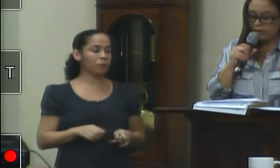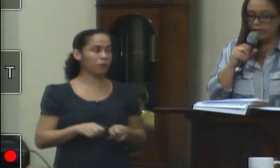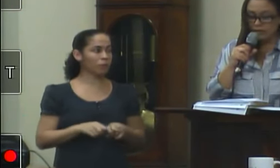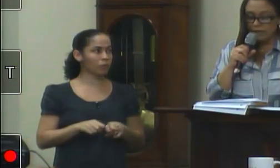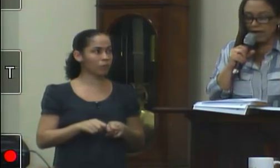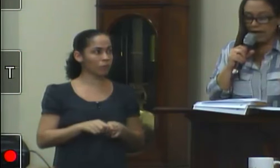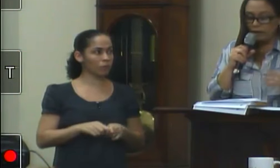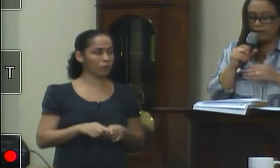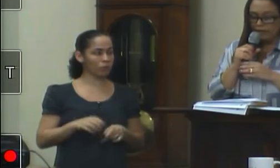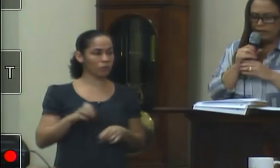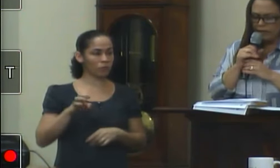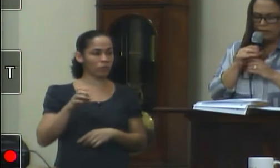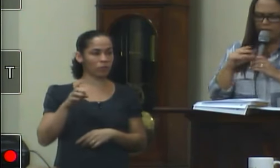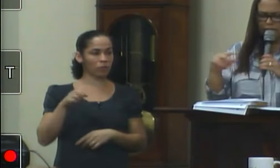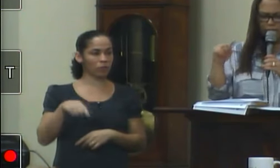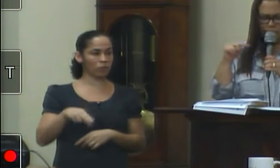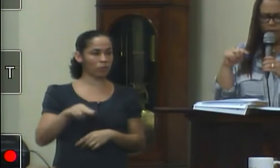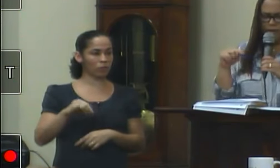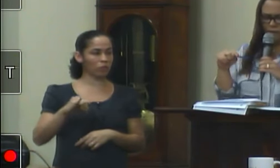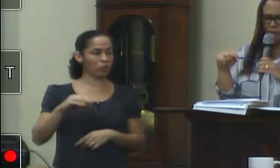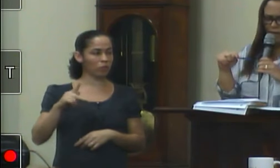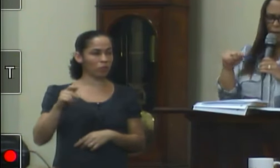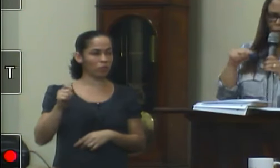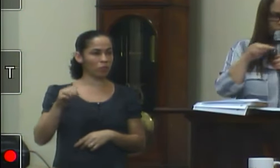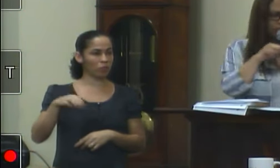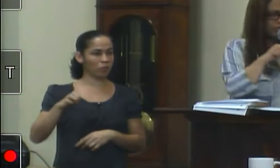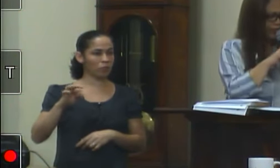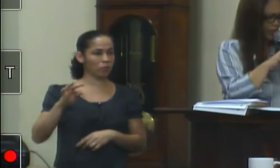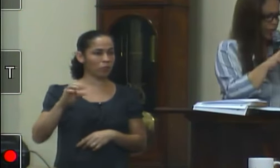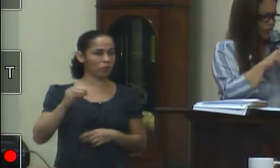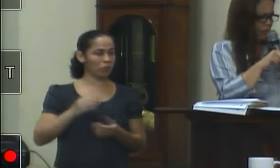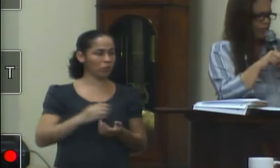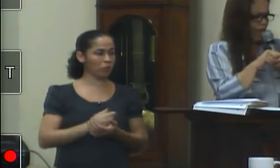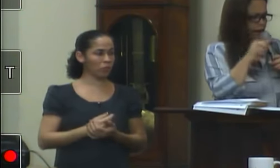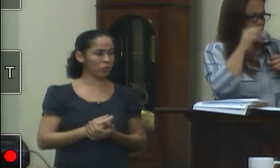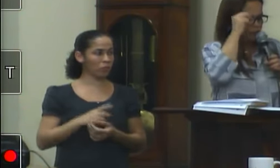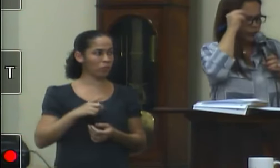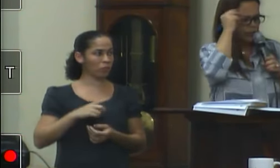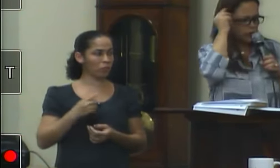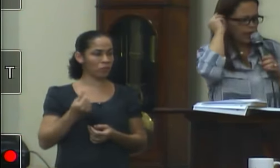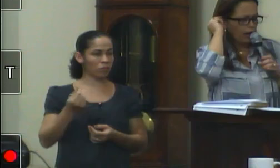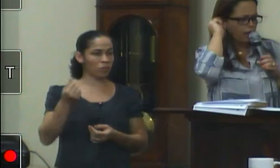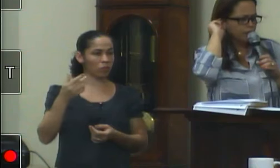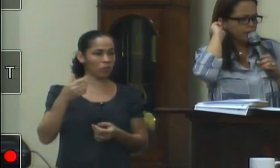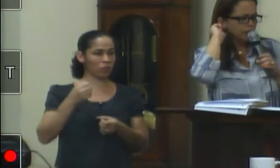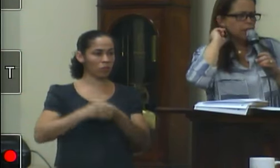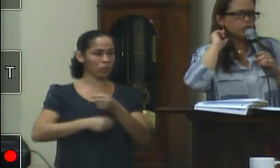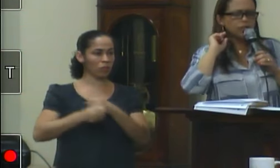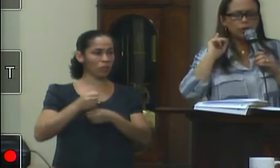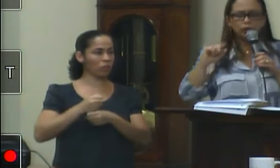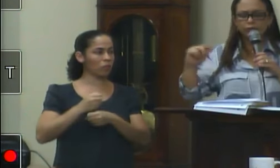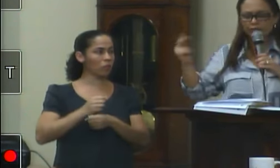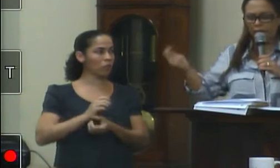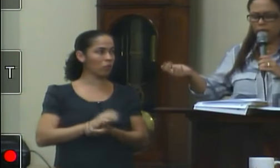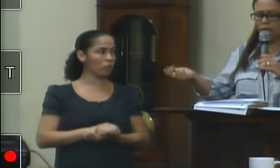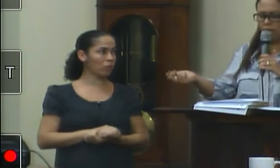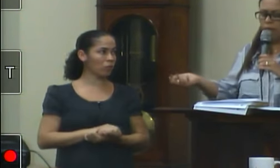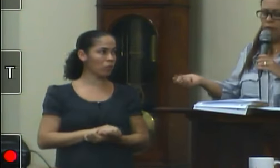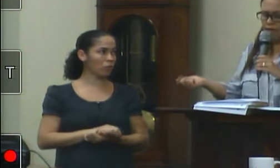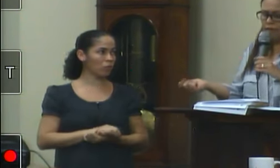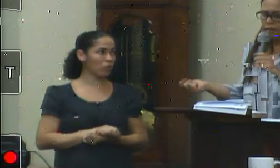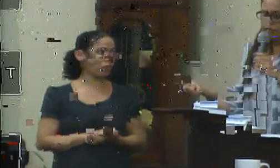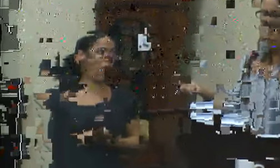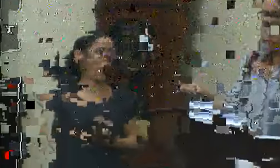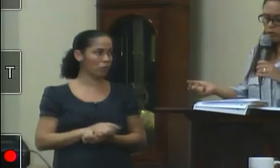equipamentos, nós temos lá um incremento, até que um recurso que estava lá desde o ano passado, não foi isso, Léo? Chegou no final do